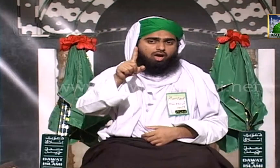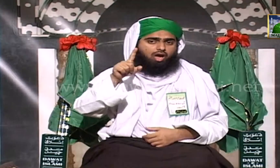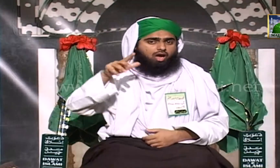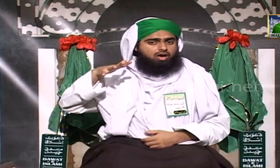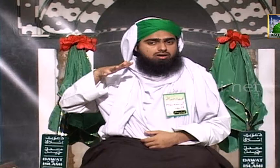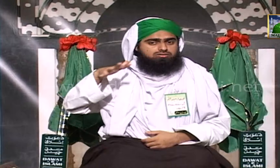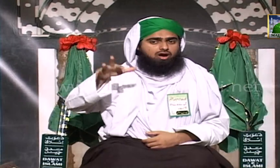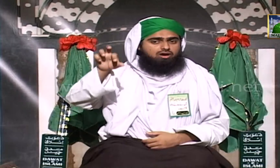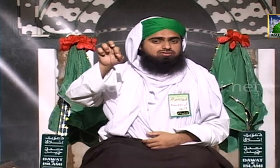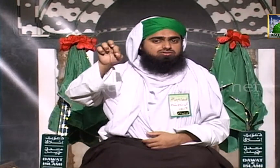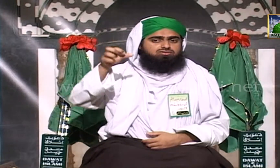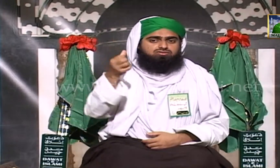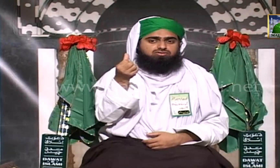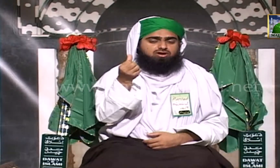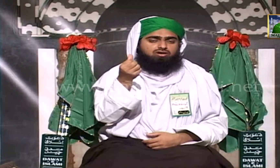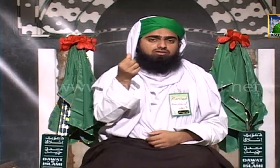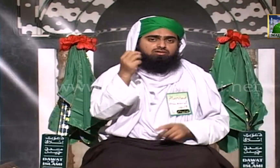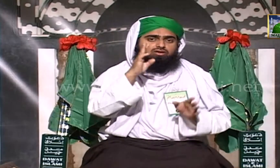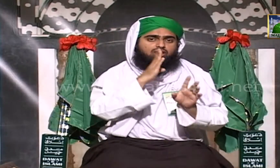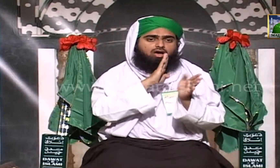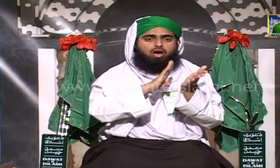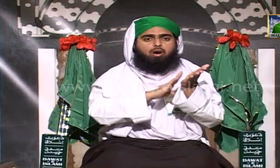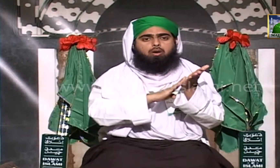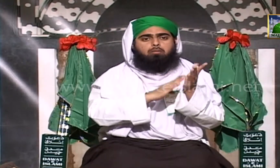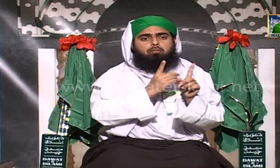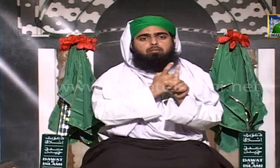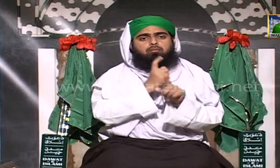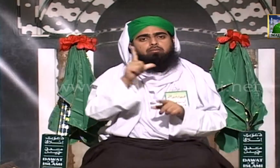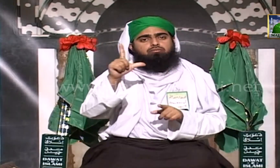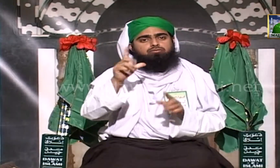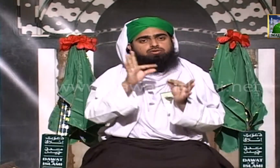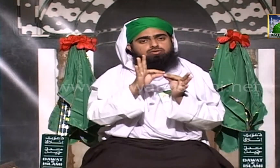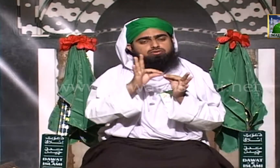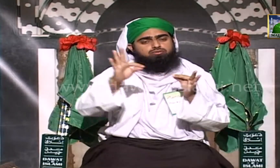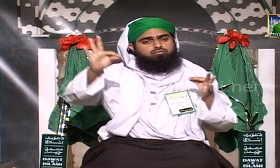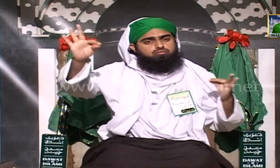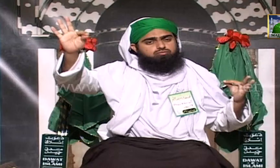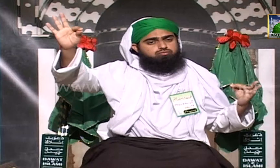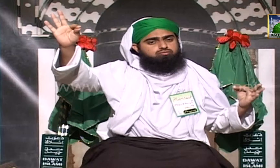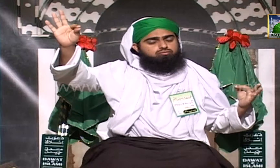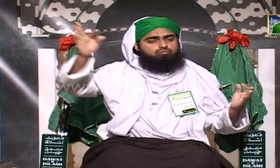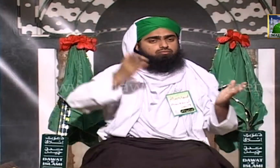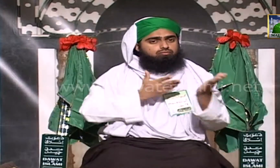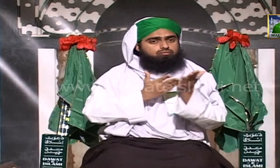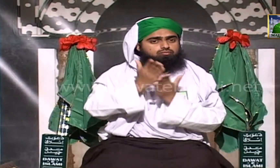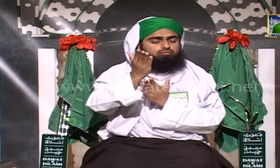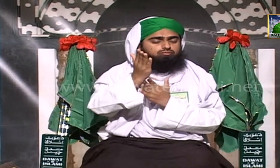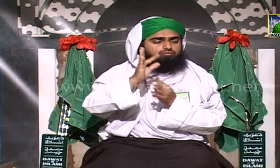1,86,000 میل طے کرتی ہے وہاں 2 کروڑ سال میں پہنچے گی، مگر جہاں تک کائنات